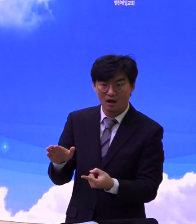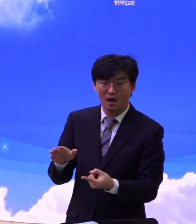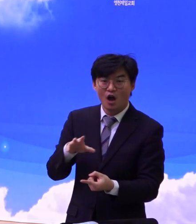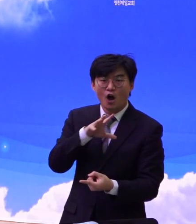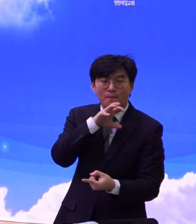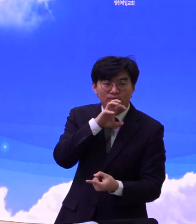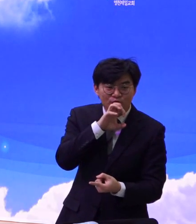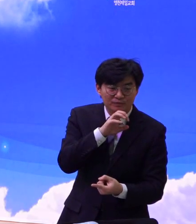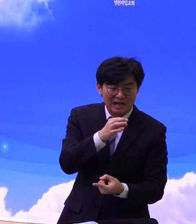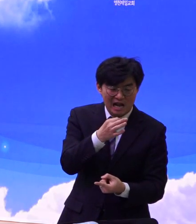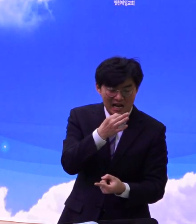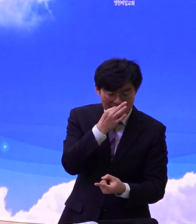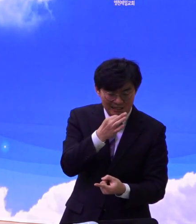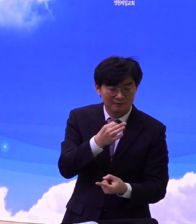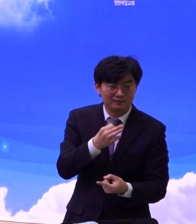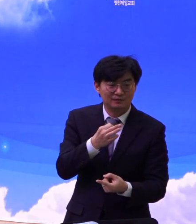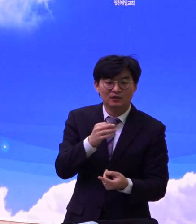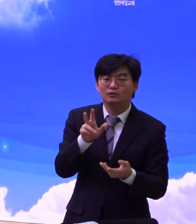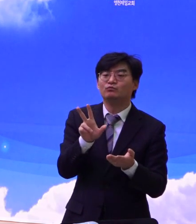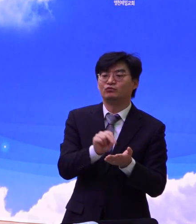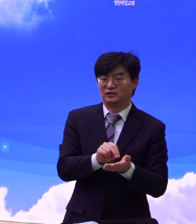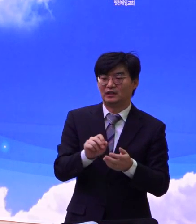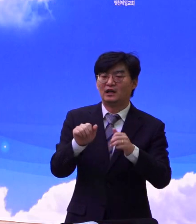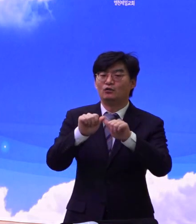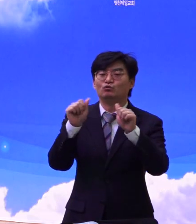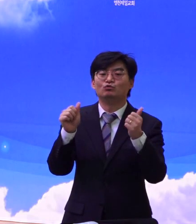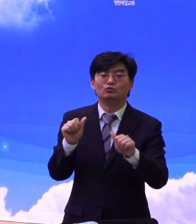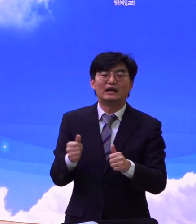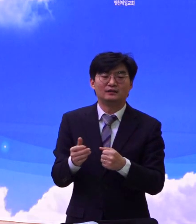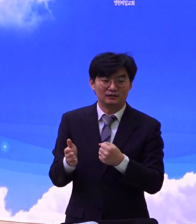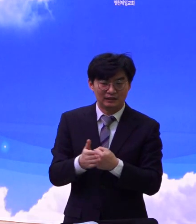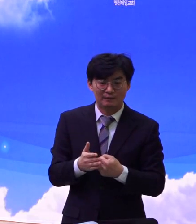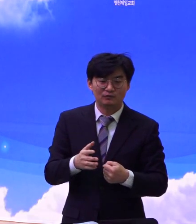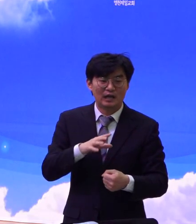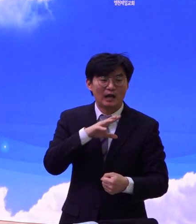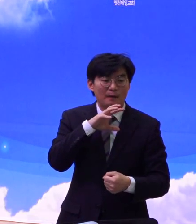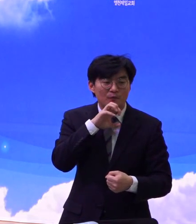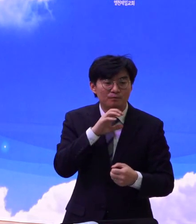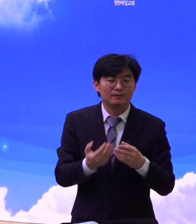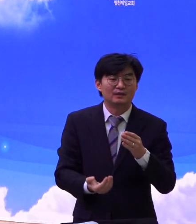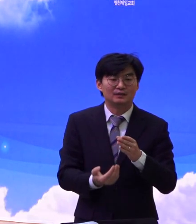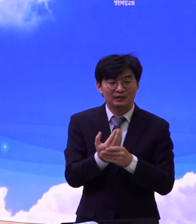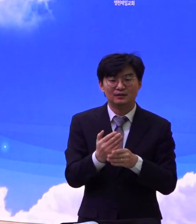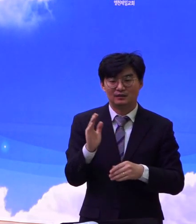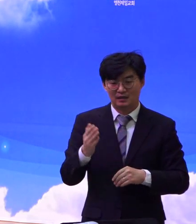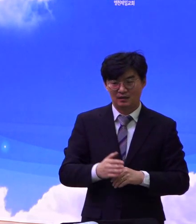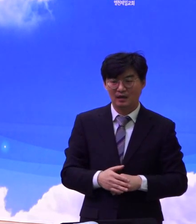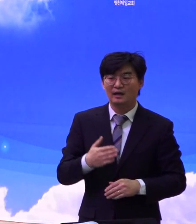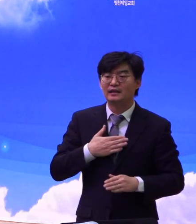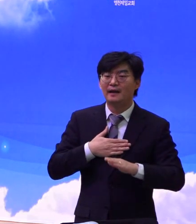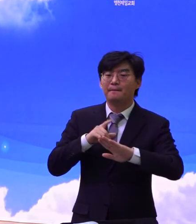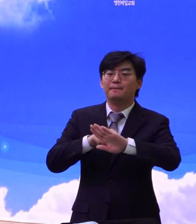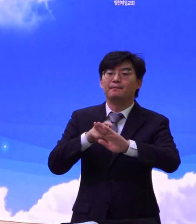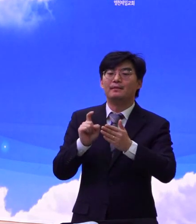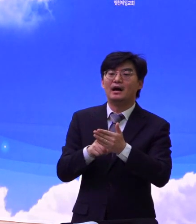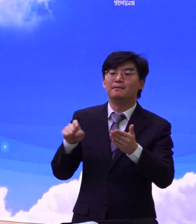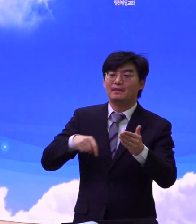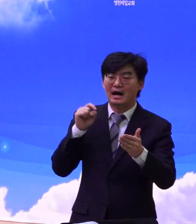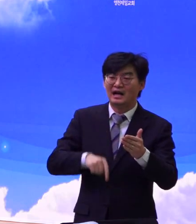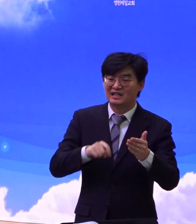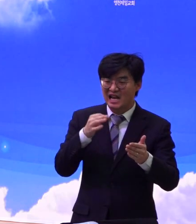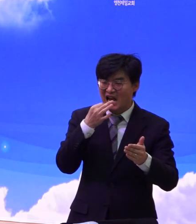사랑 여러분, 여러분 안에 있는 우상의 모든 것들을 다 정말 끄집어내게 되고 그것을 하나님 안에서